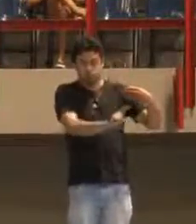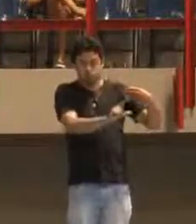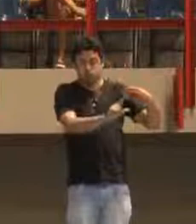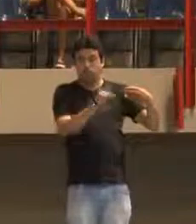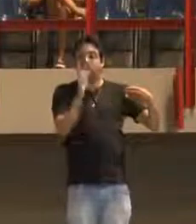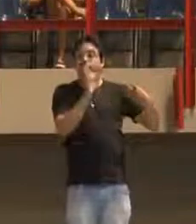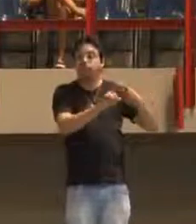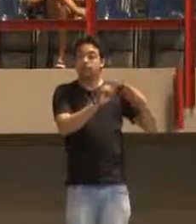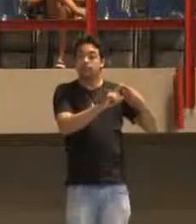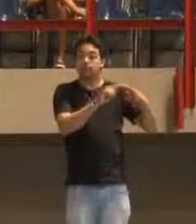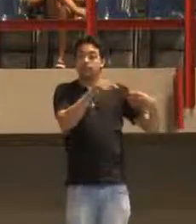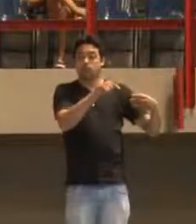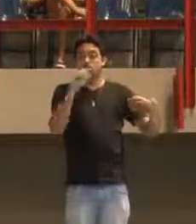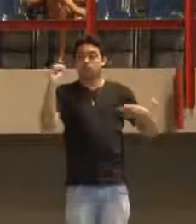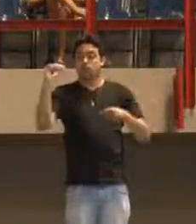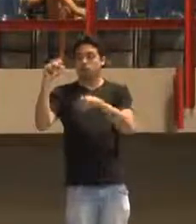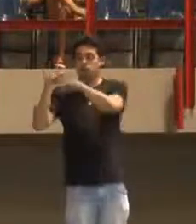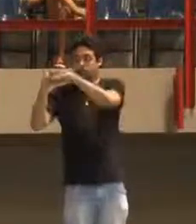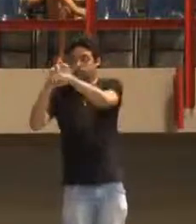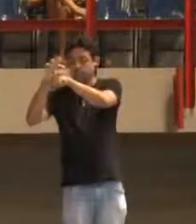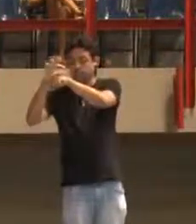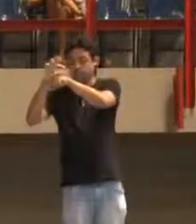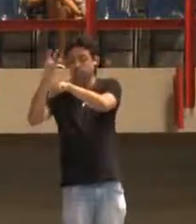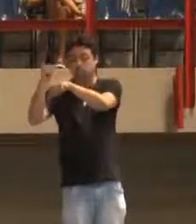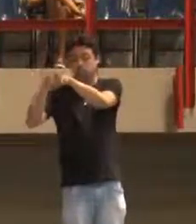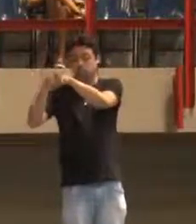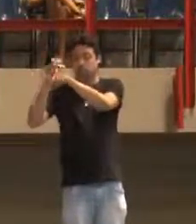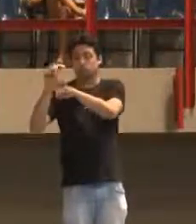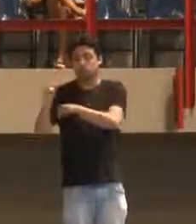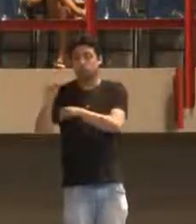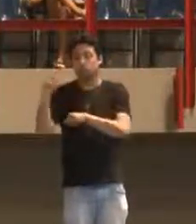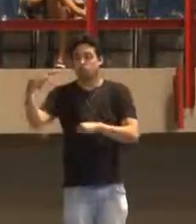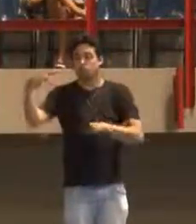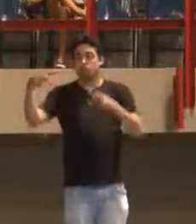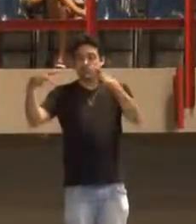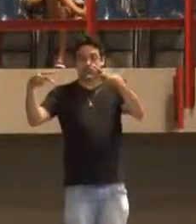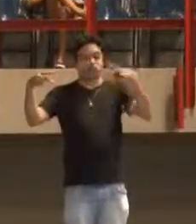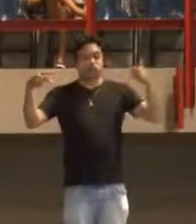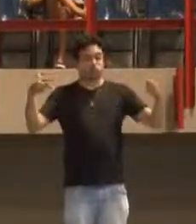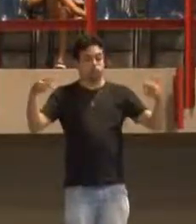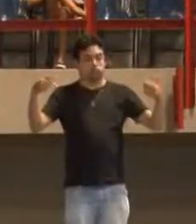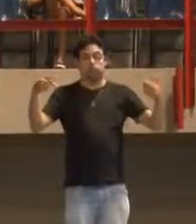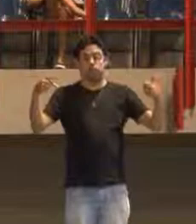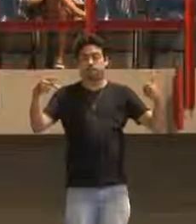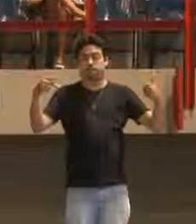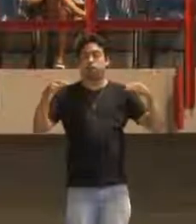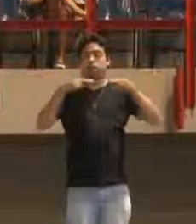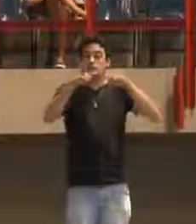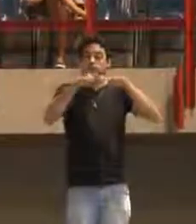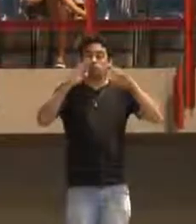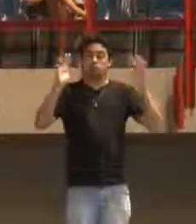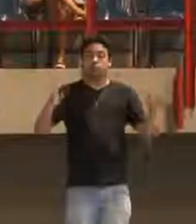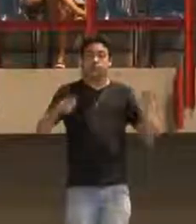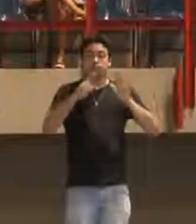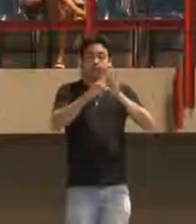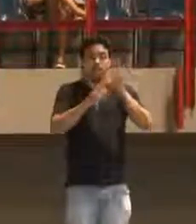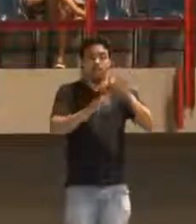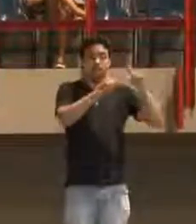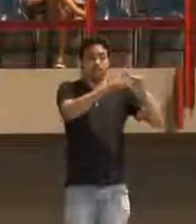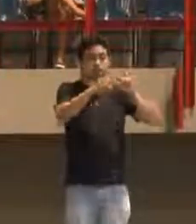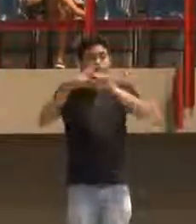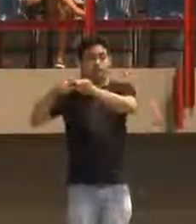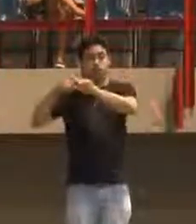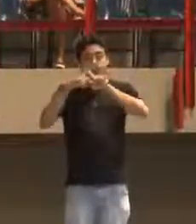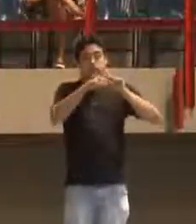A palmeira pode ser cinza ou verde? Pode, então tem quantas opções? 2. Então, pelo princípio multiplicativo,